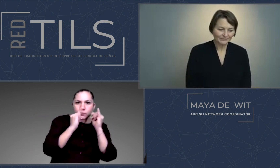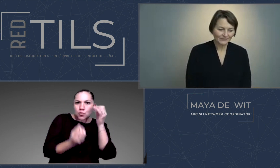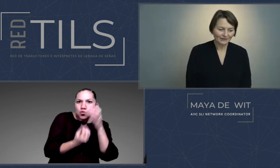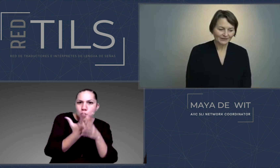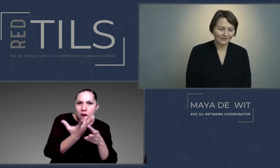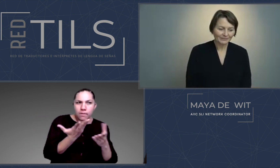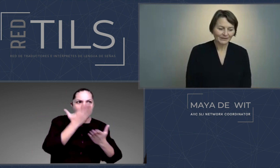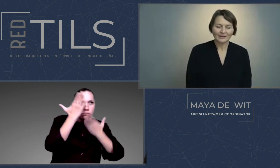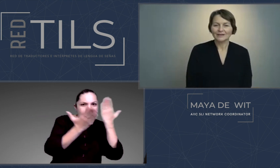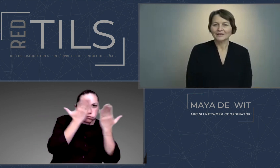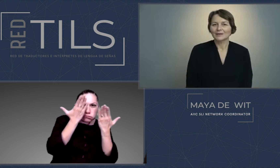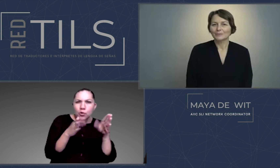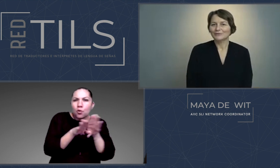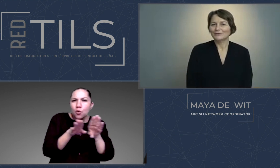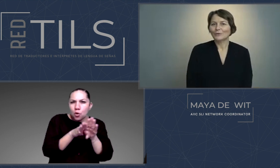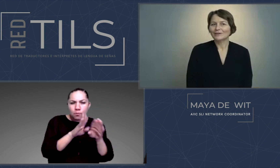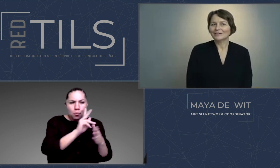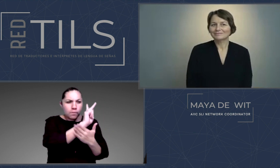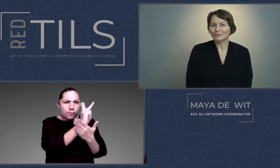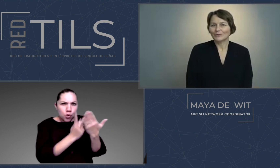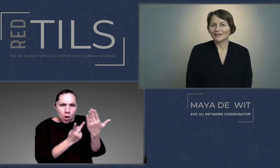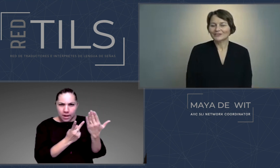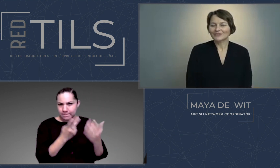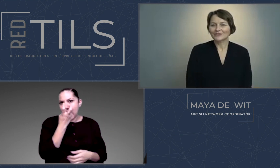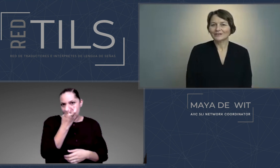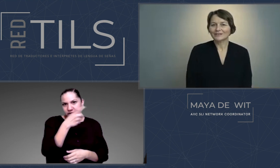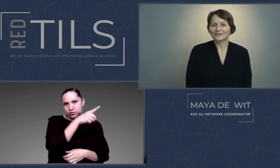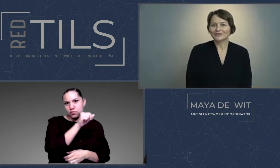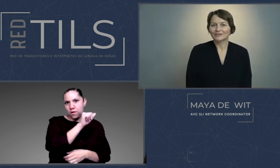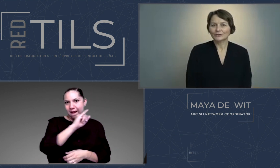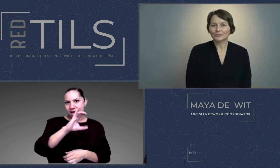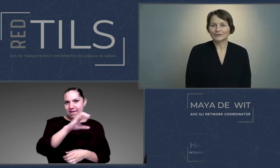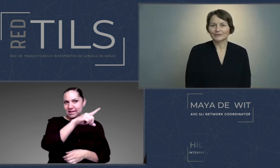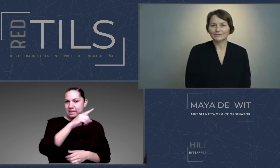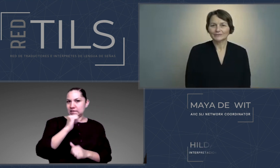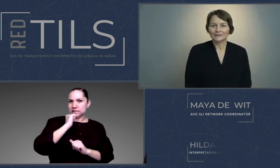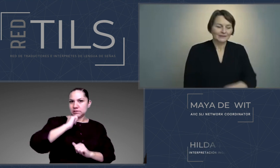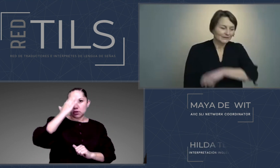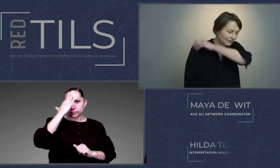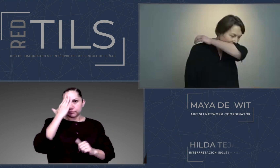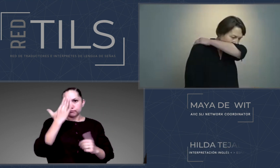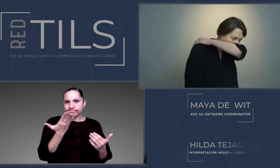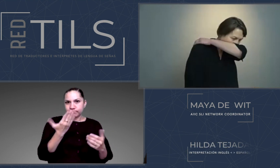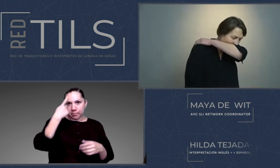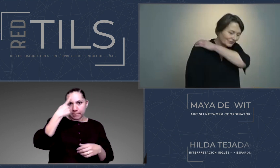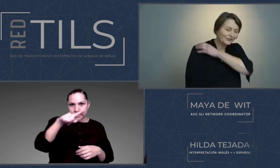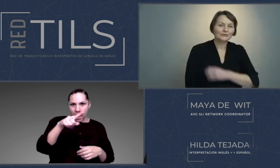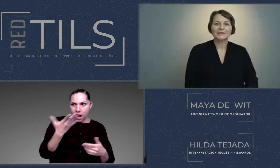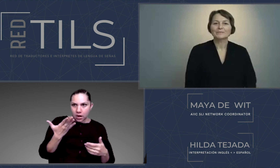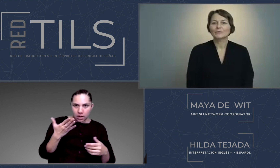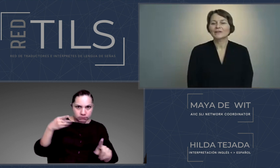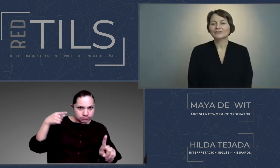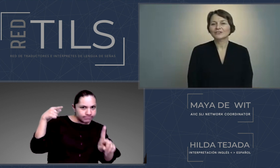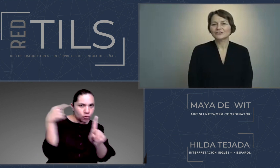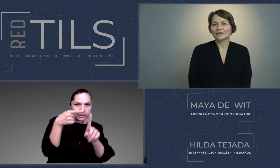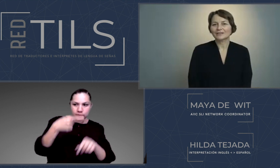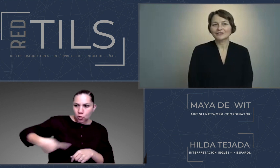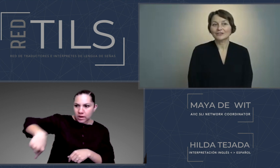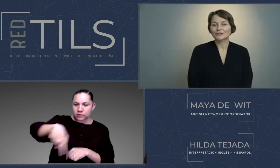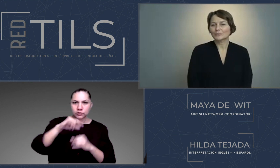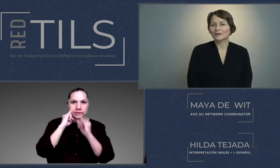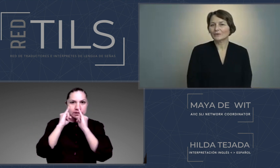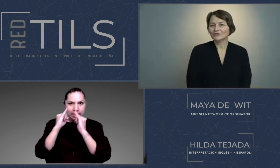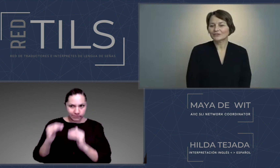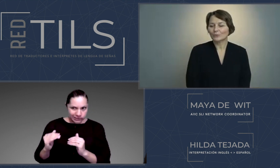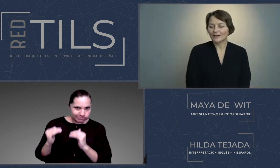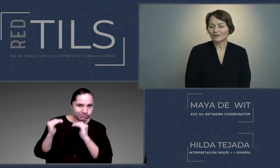muchos aspectos en los que la Before AIC I es was hired as sumamente an interpreter, importante. Cuando when I graduated recién as an